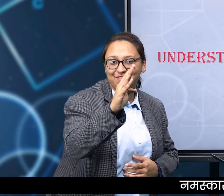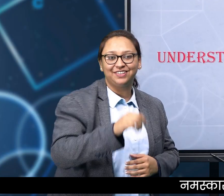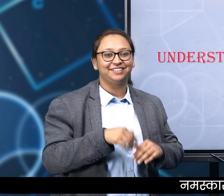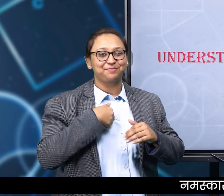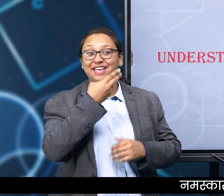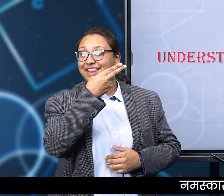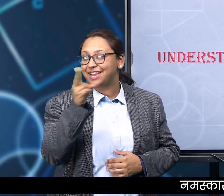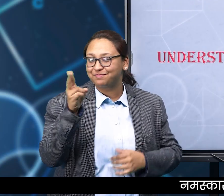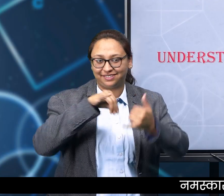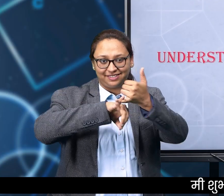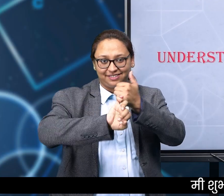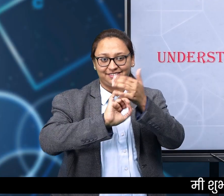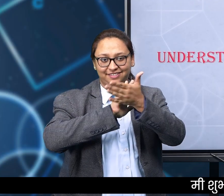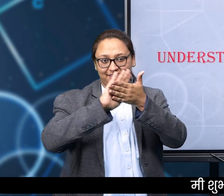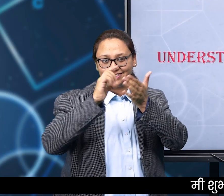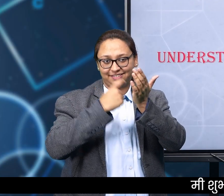नमस्कार विद्यार्थ्यांनो, मी स्मिता देशमुख आहे.